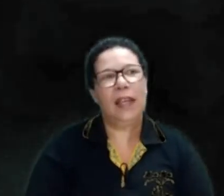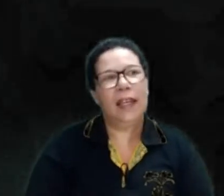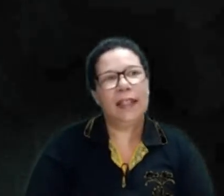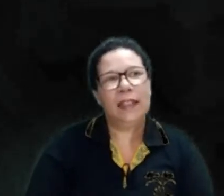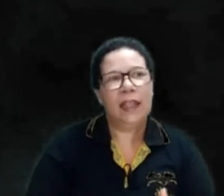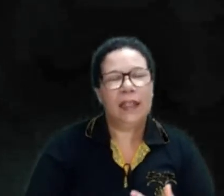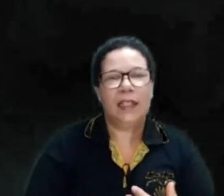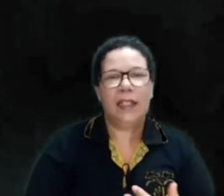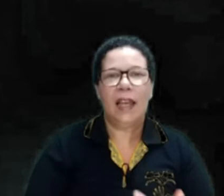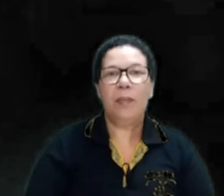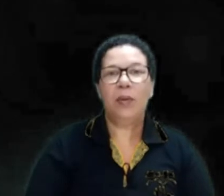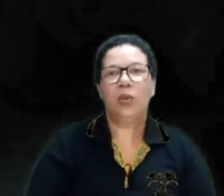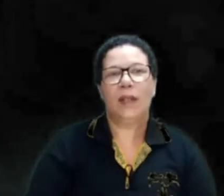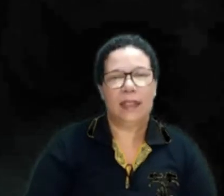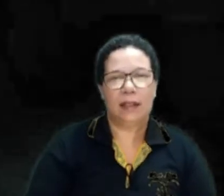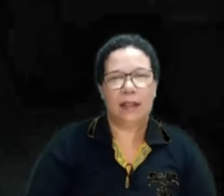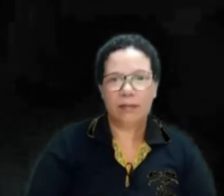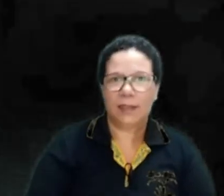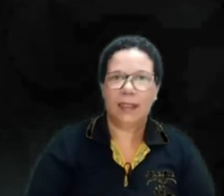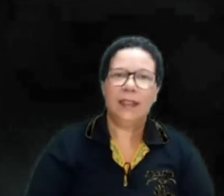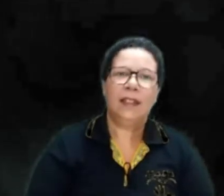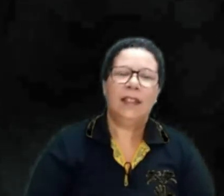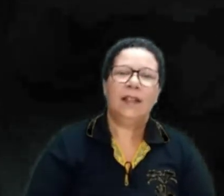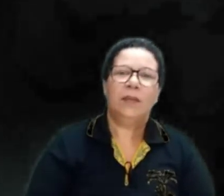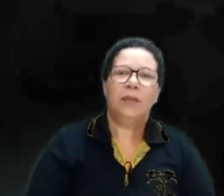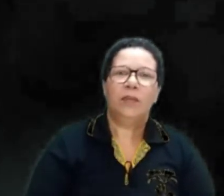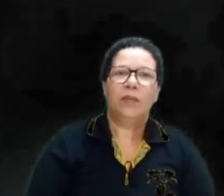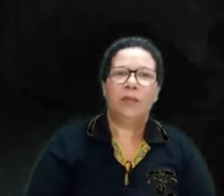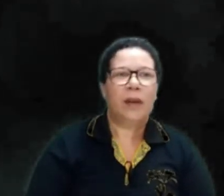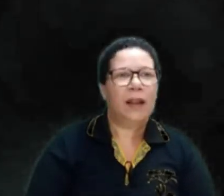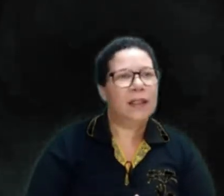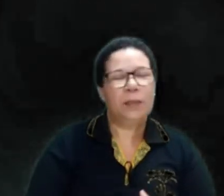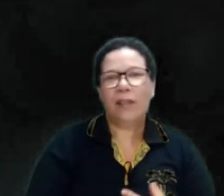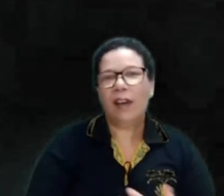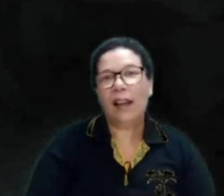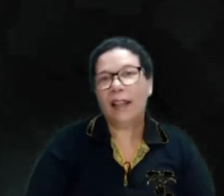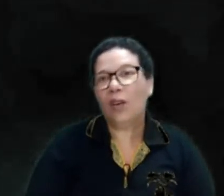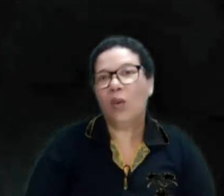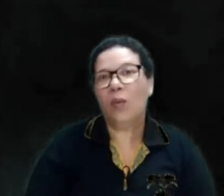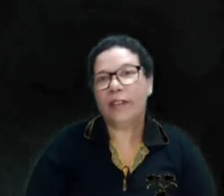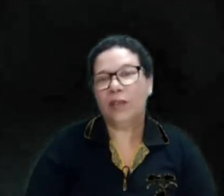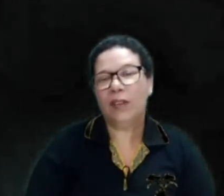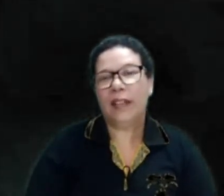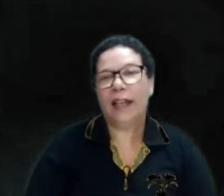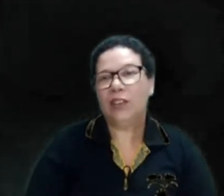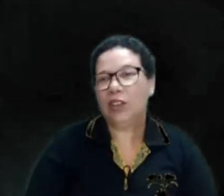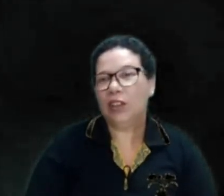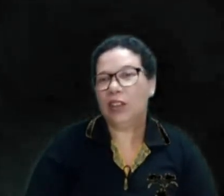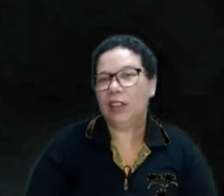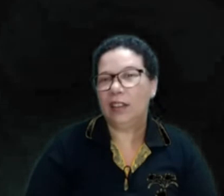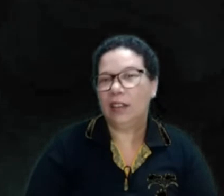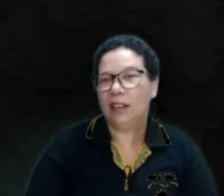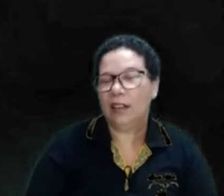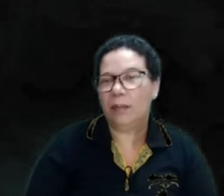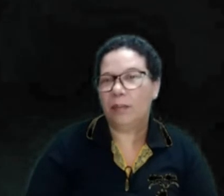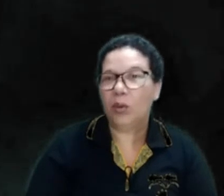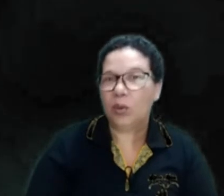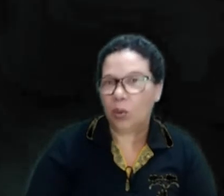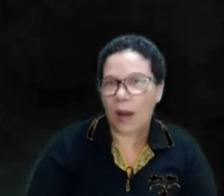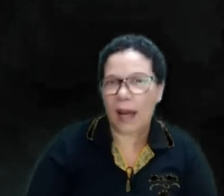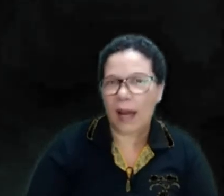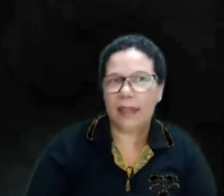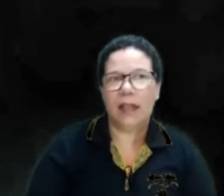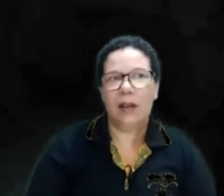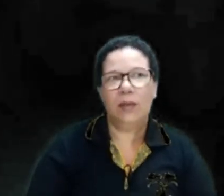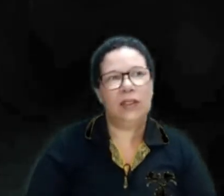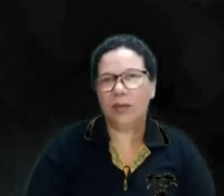também criar pontuação, né? Para valer como uma atividade pontuada,